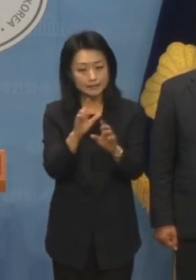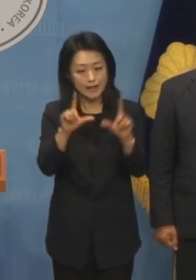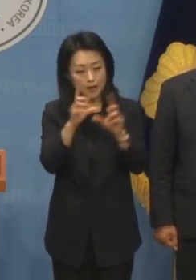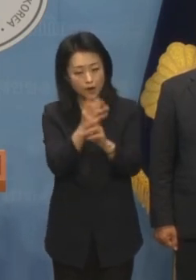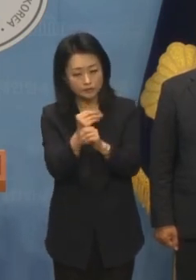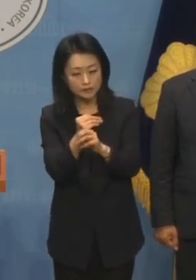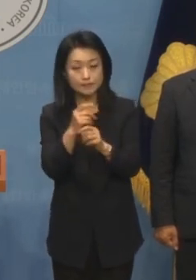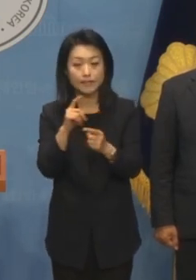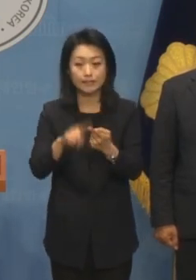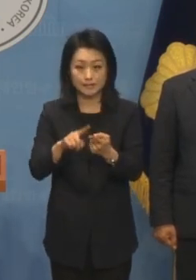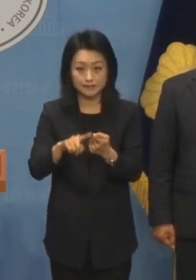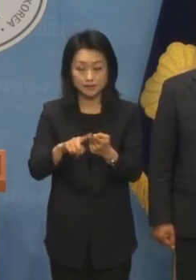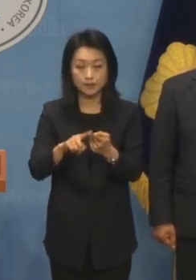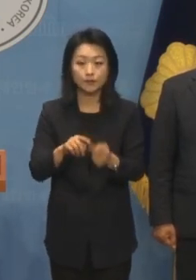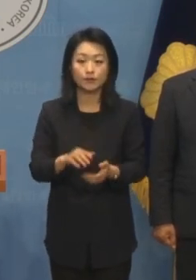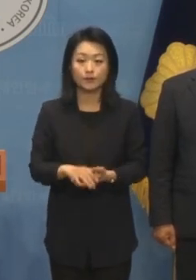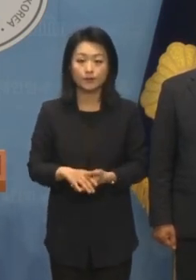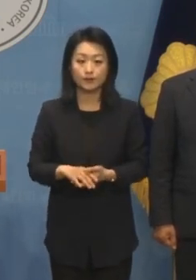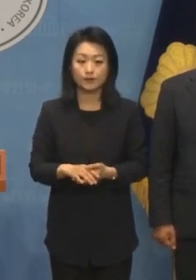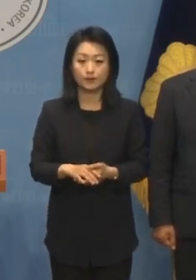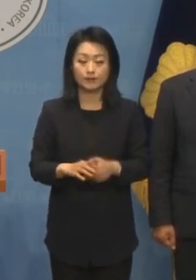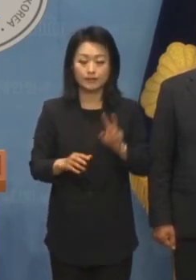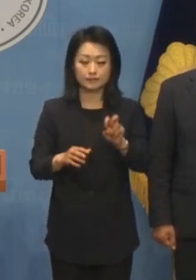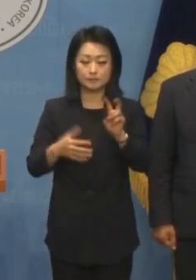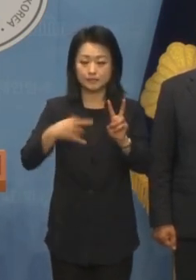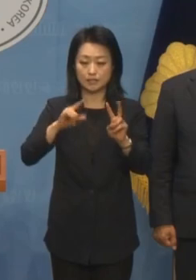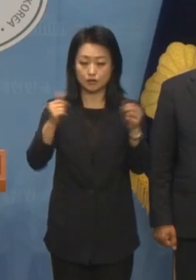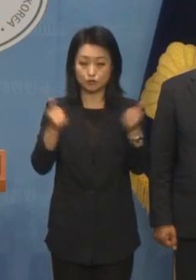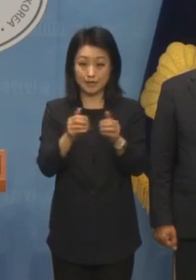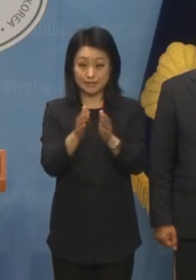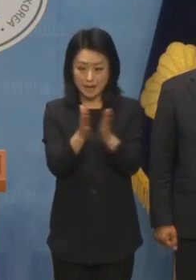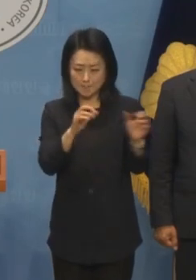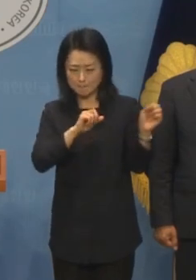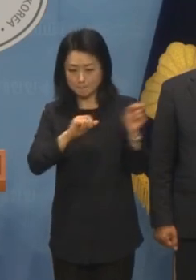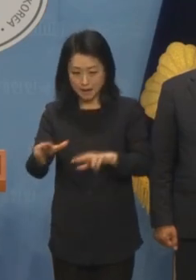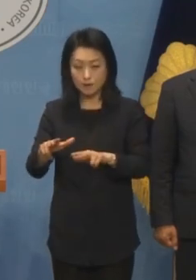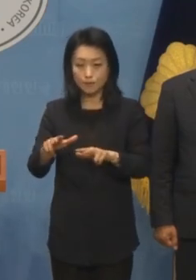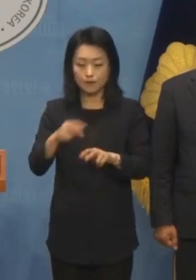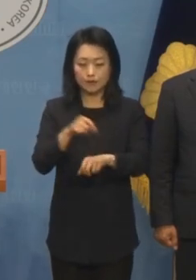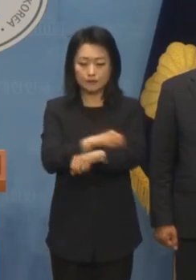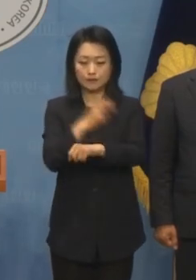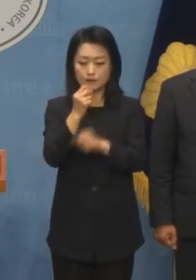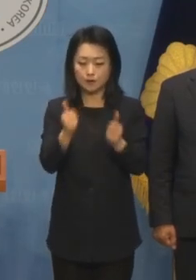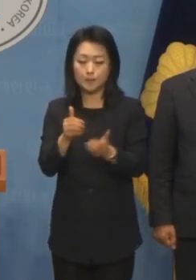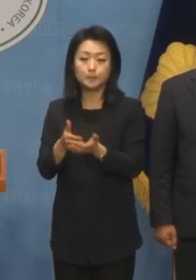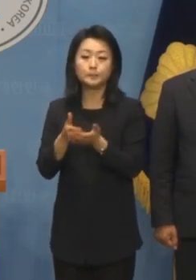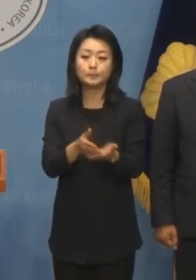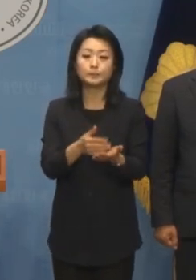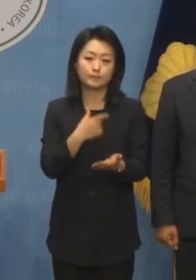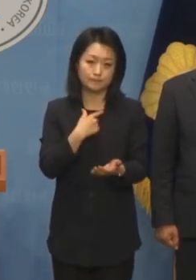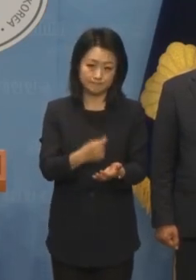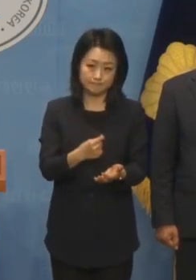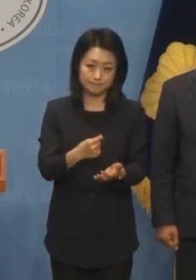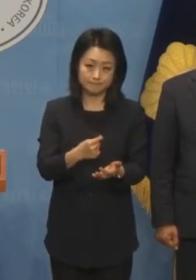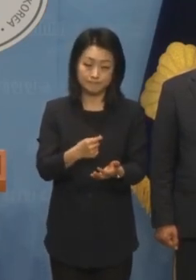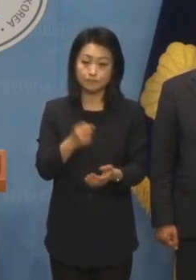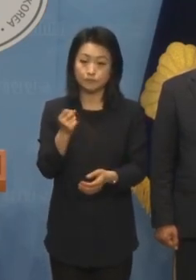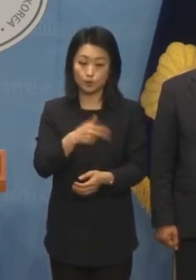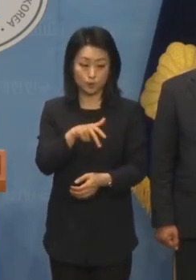여러 번 말씀드린 대로 개원 즉시 발의하는 걸로 하고 우리 대책단에